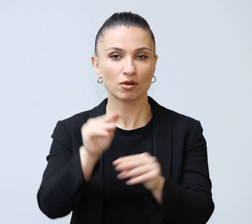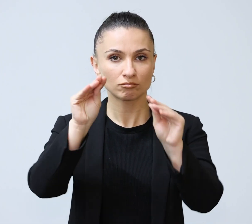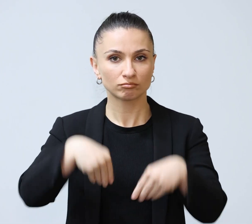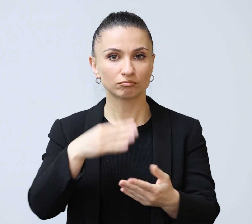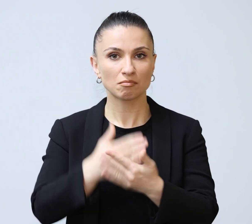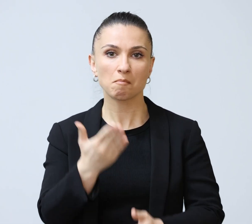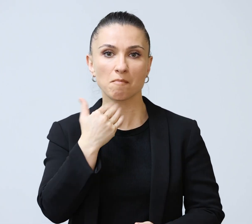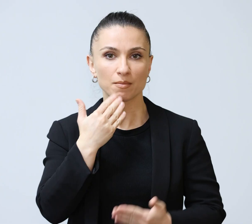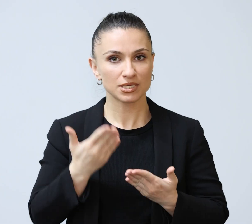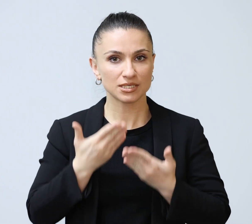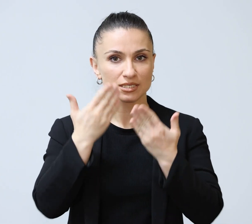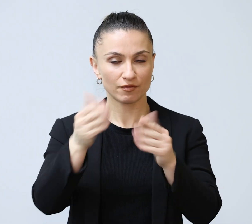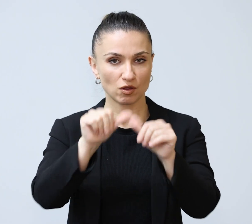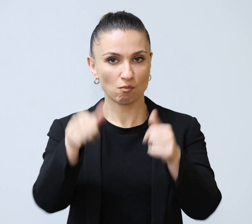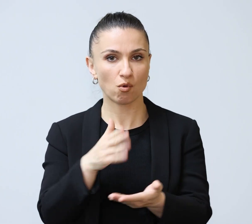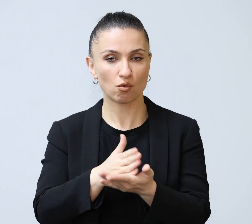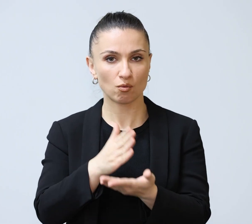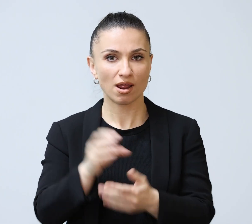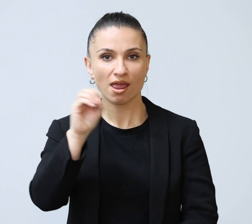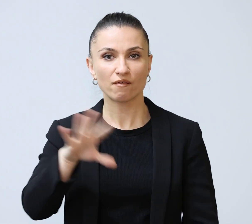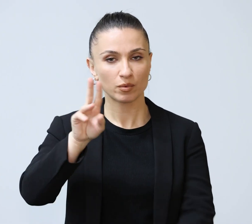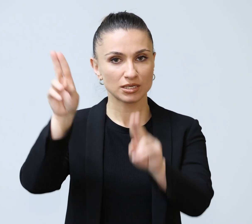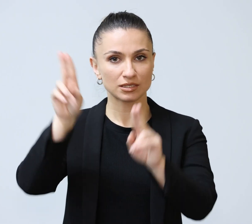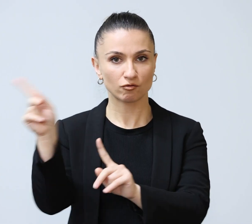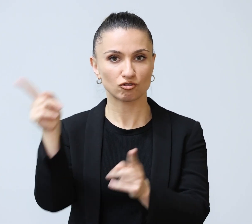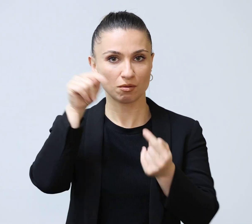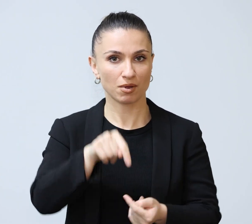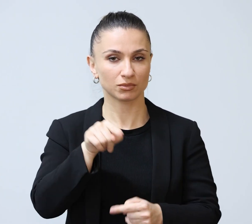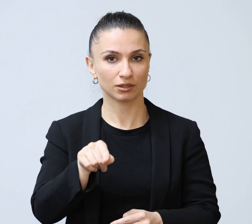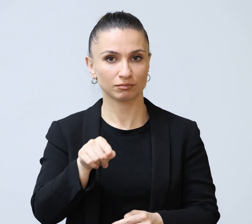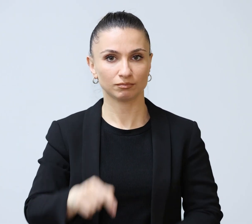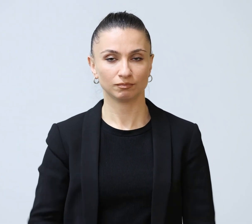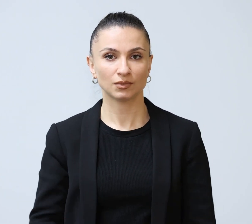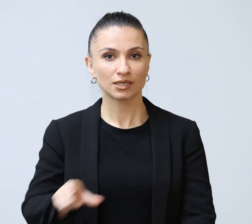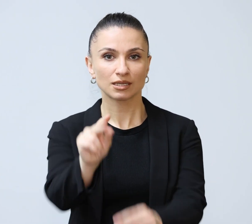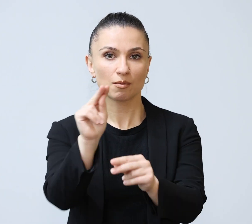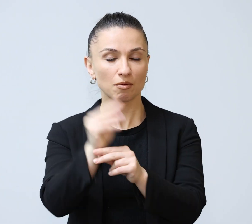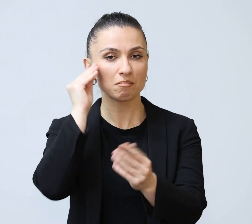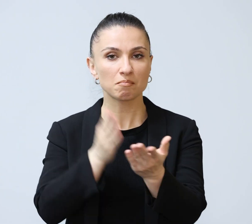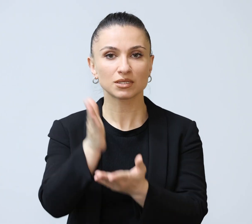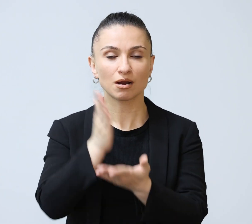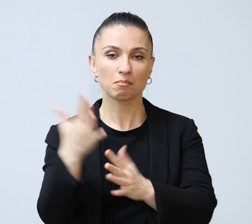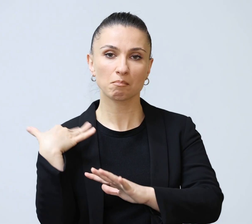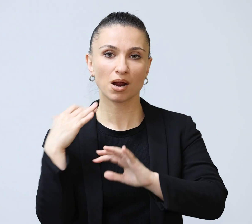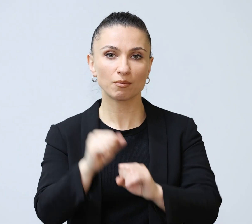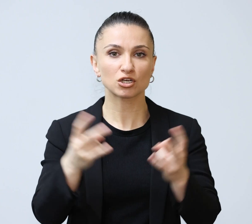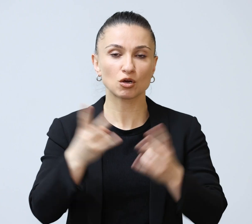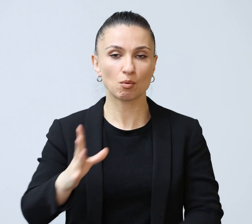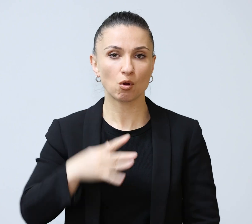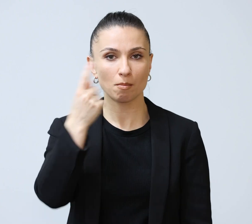համապատասխան։ Ուղեցույցի նպատակն է ապահովել ընտրությունների վերաբերյալ տեղեկատվության հասանելիություն աջակցության կարիք